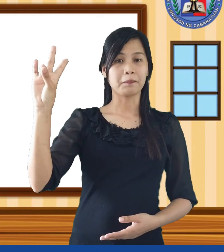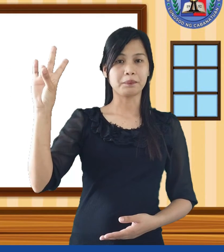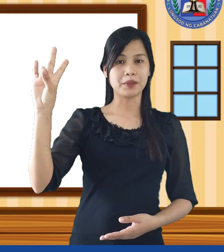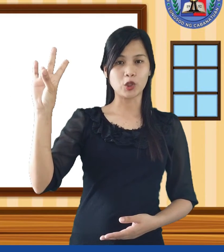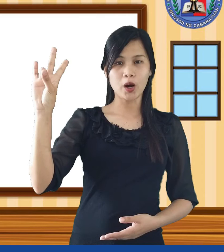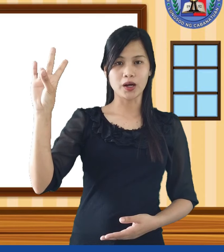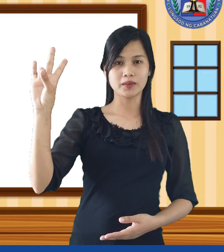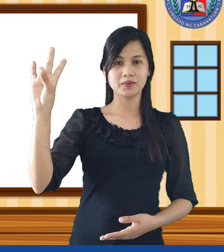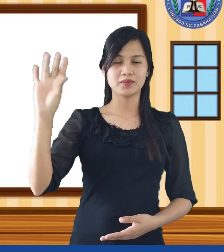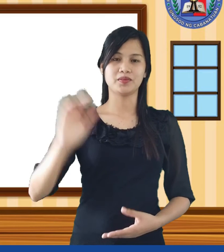Pito.